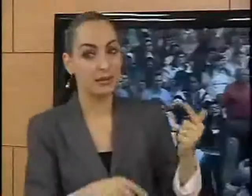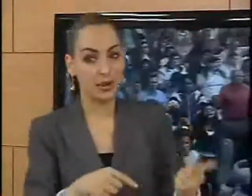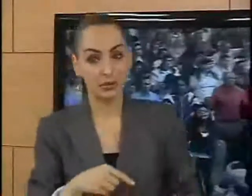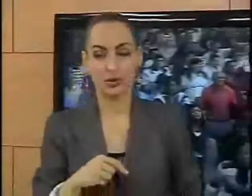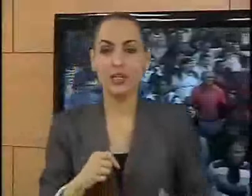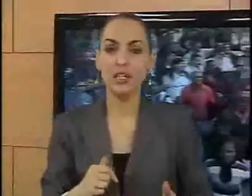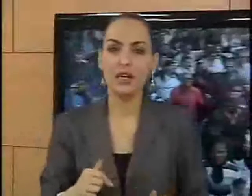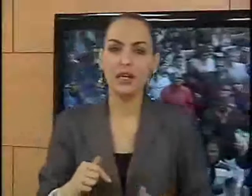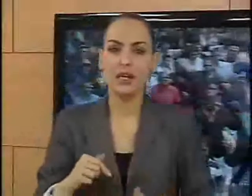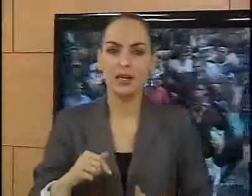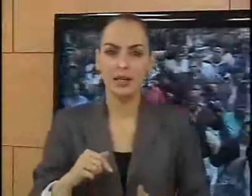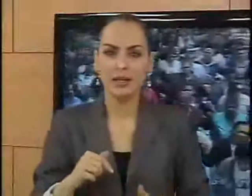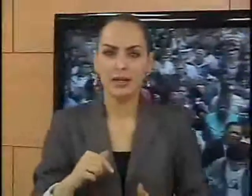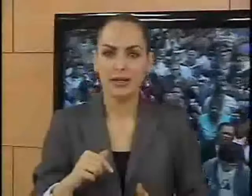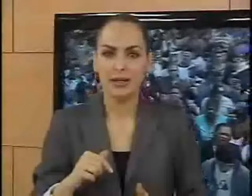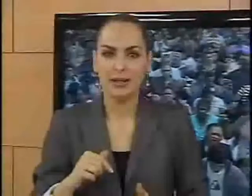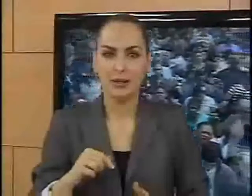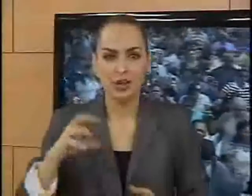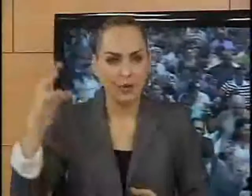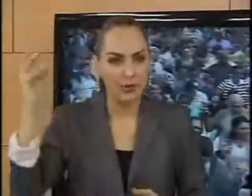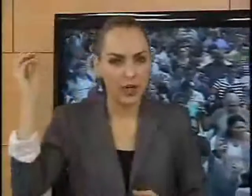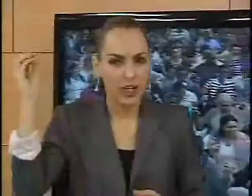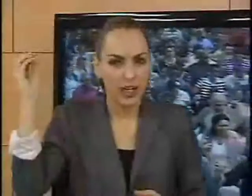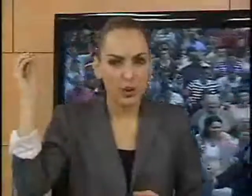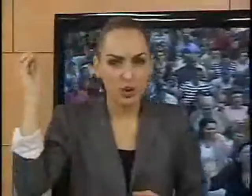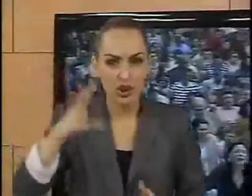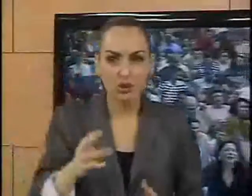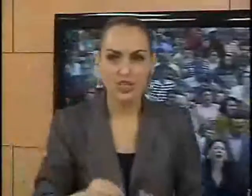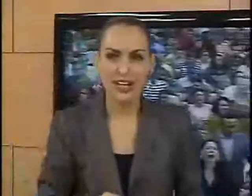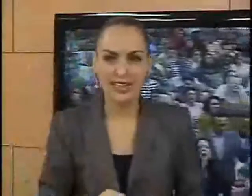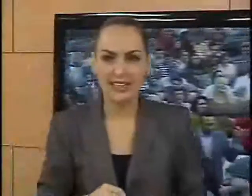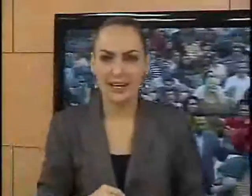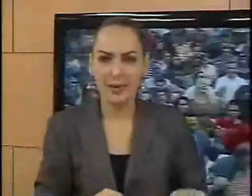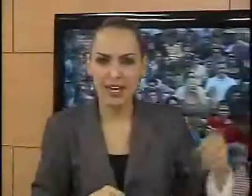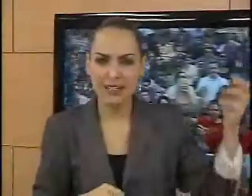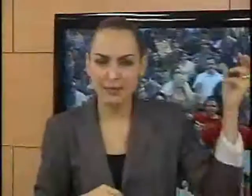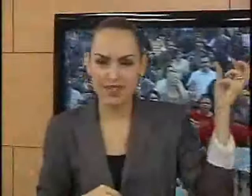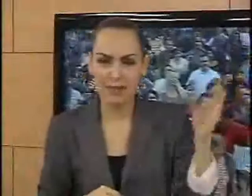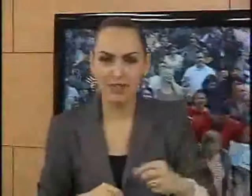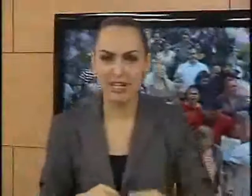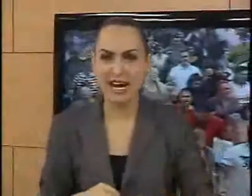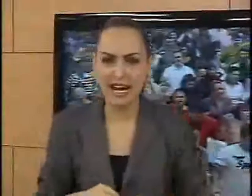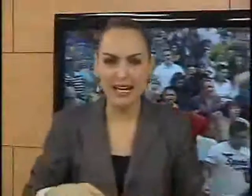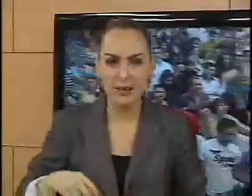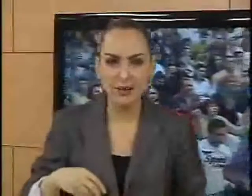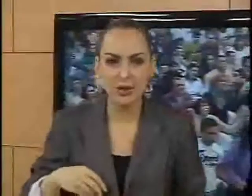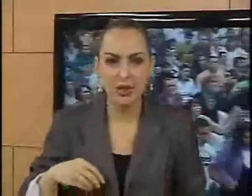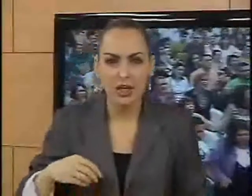que não devia. O diabo foi incutindo coisa errada na cabeça, pensamentos errados. E